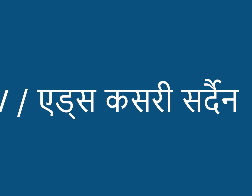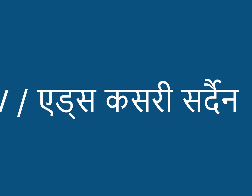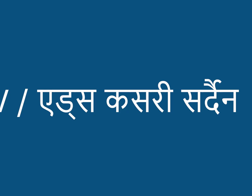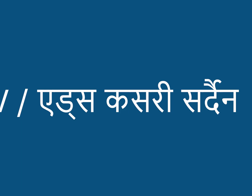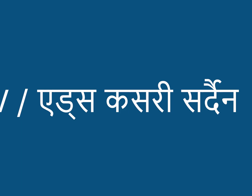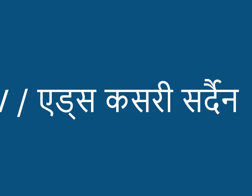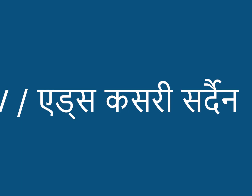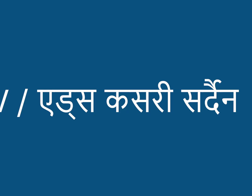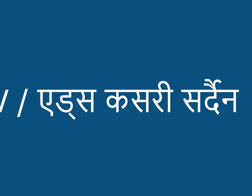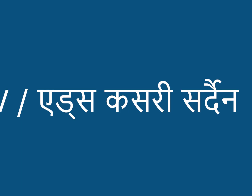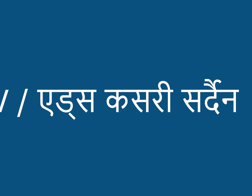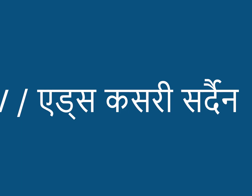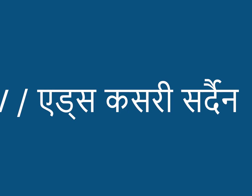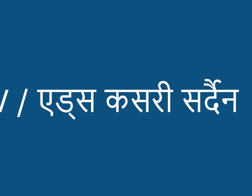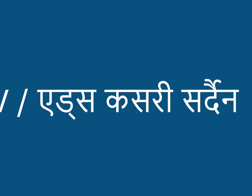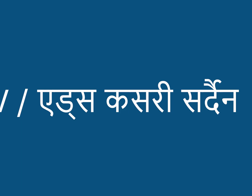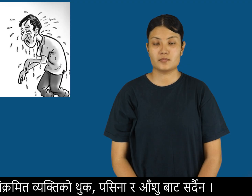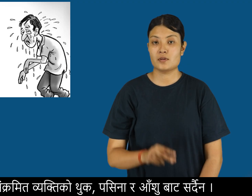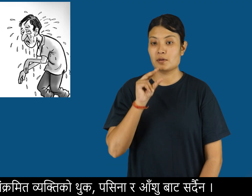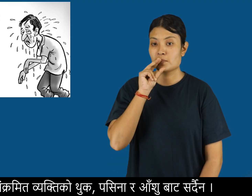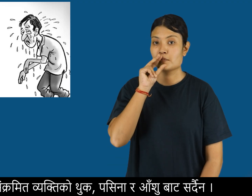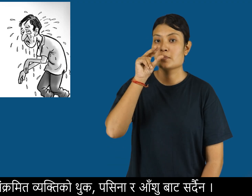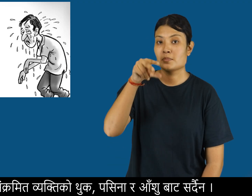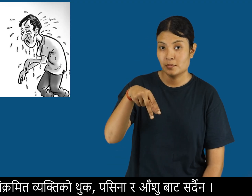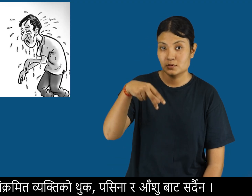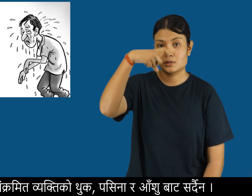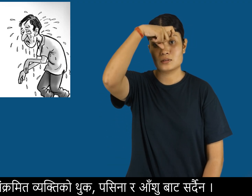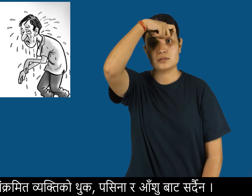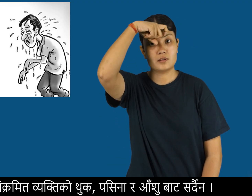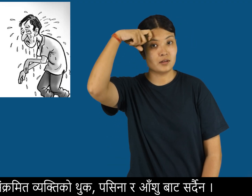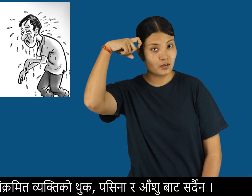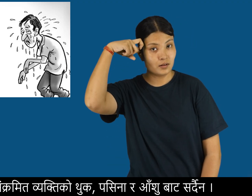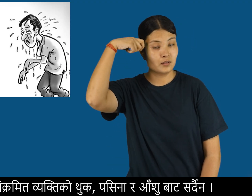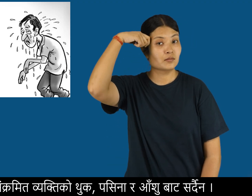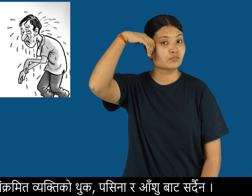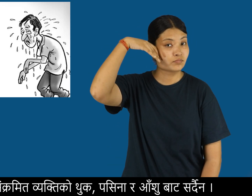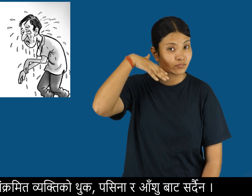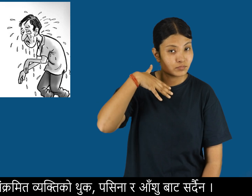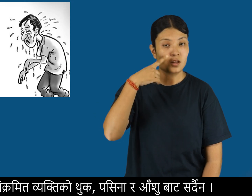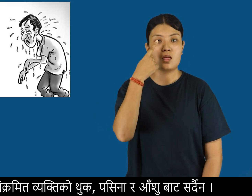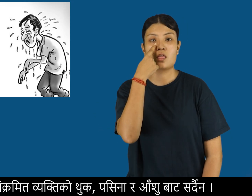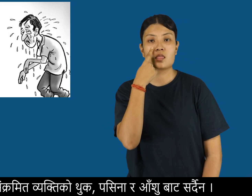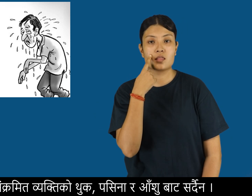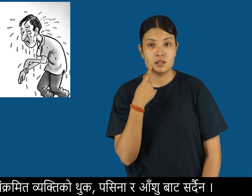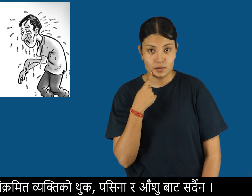HIV एड्स कसरी सर्दैन? HIV संक्रमित व्यक्तिको थुक, पसिना